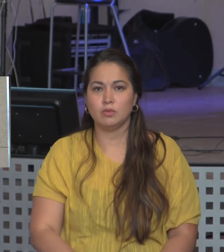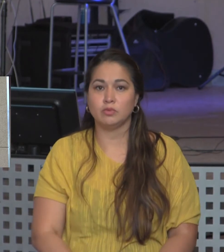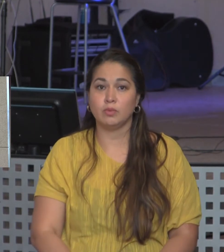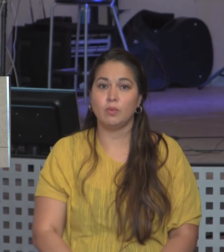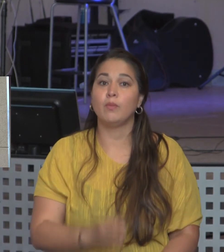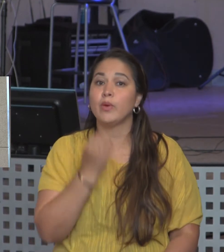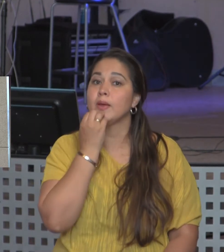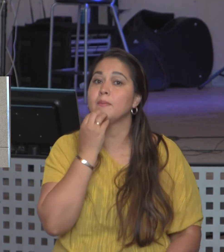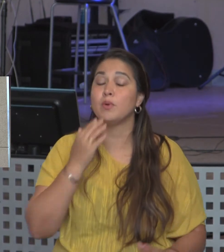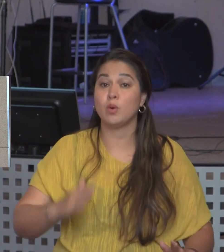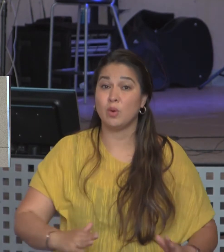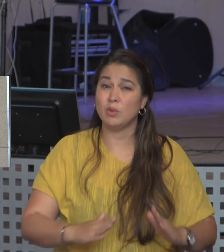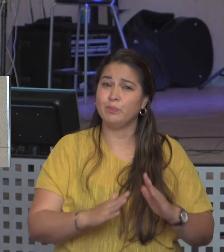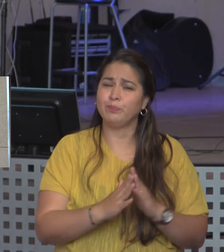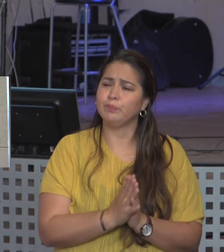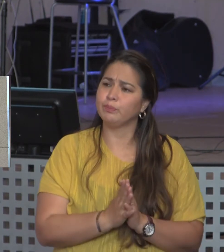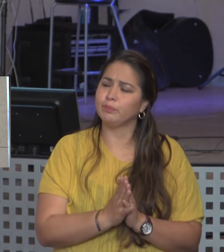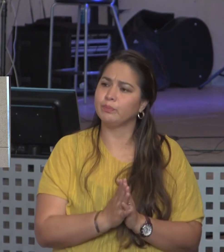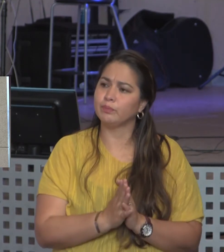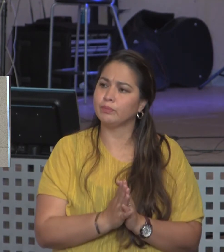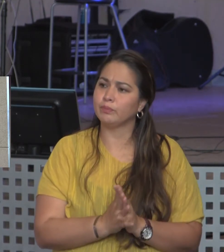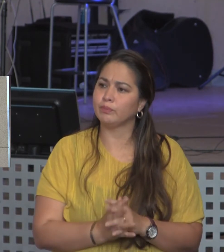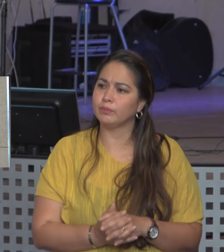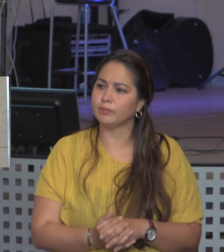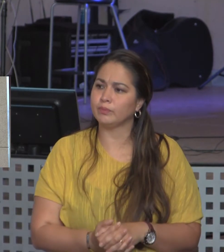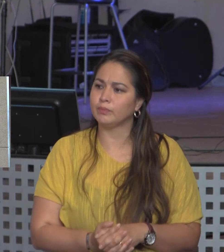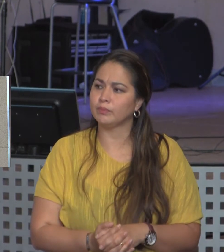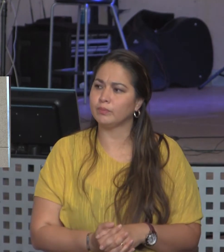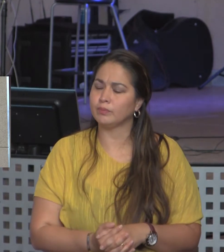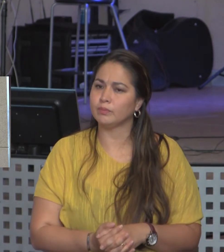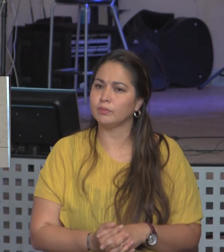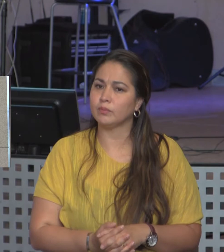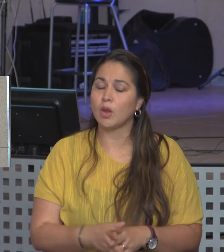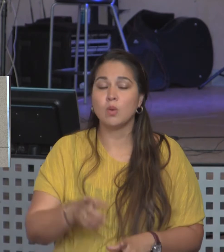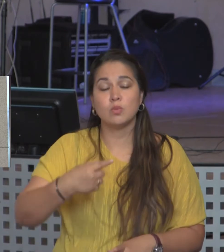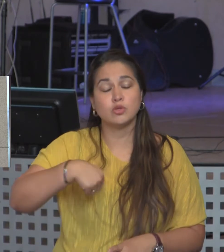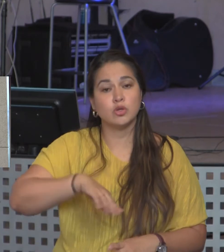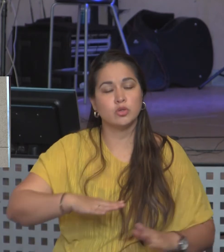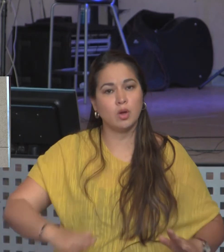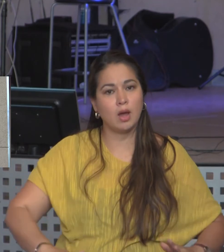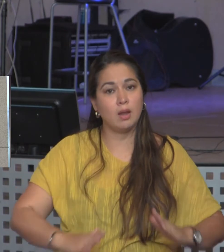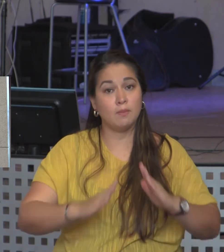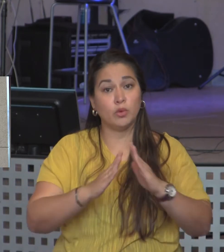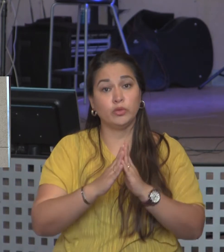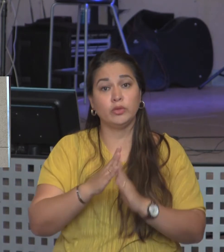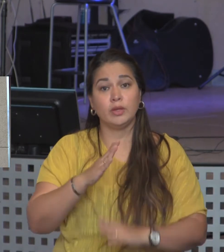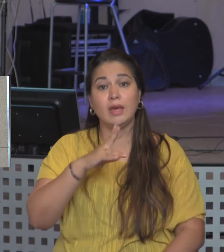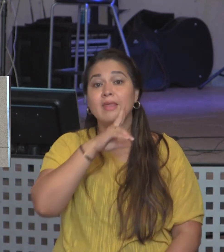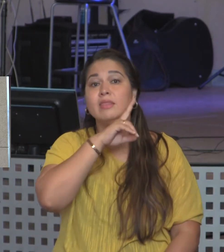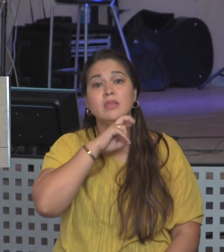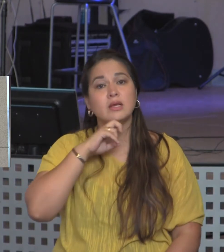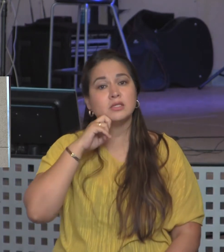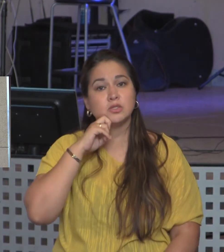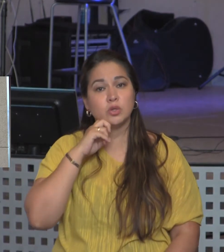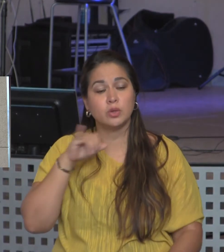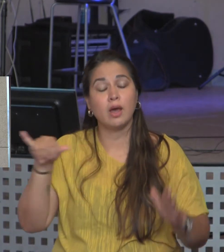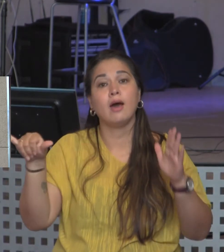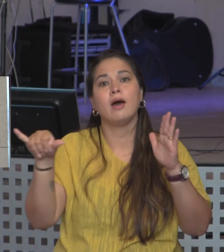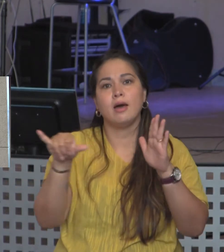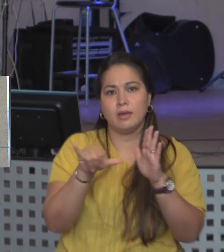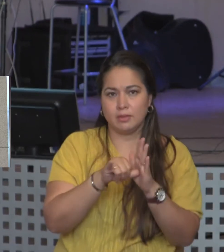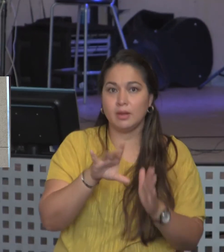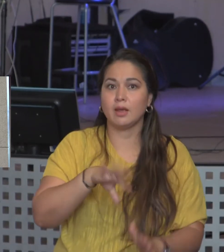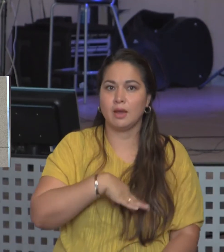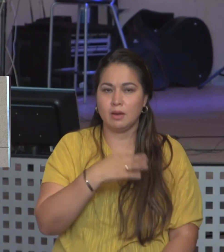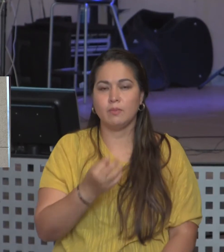Sinaí, sino os habéis acercado al monte Sión. Eso es lo que habla en